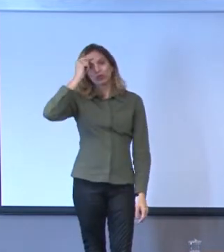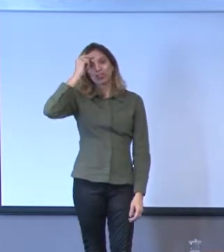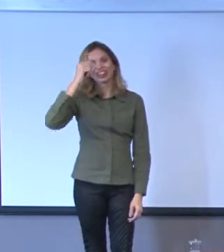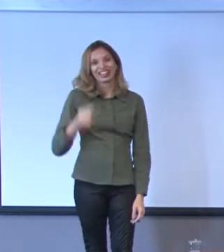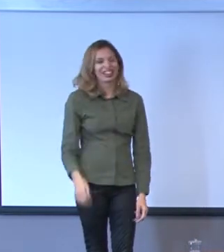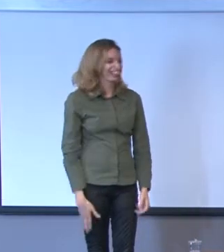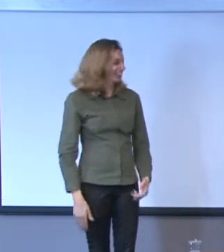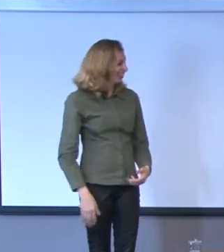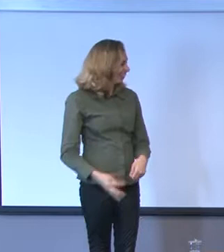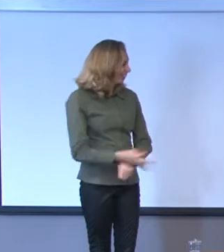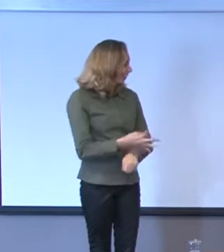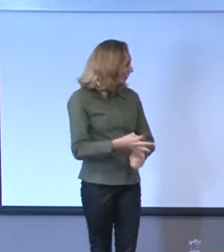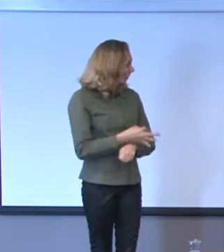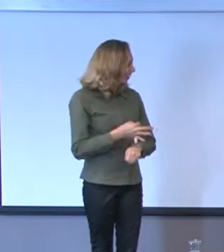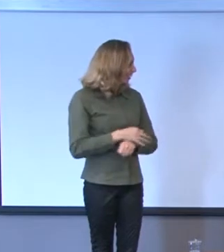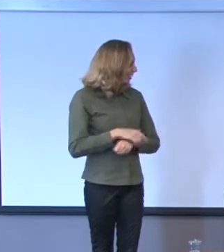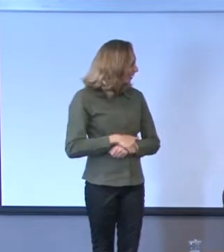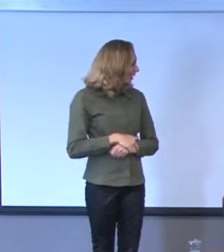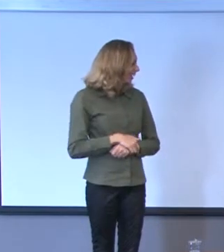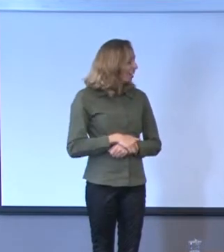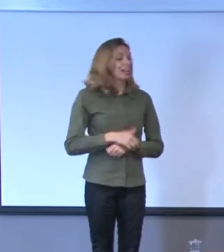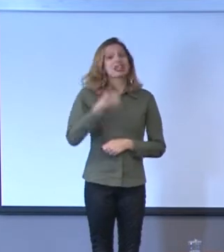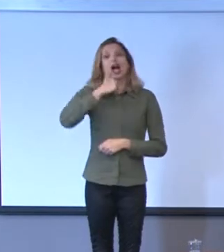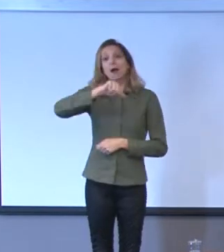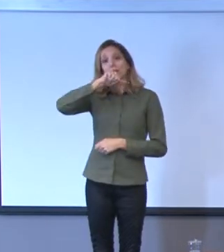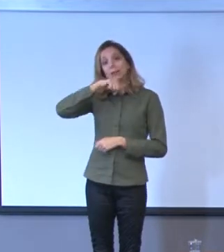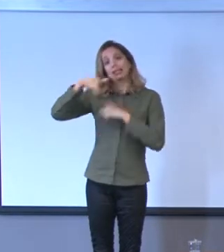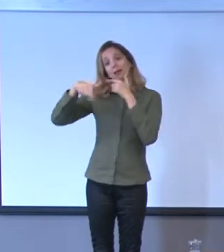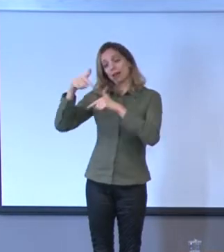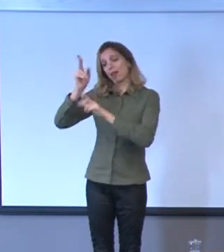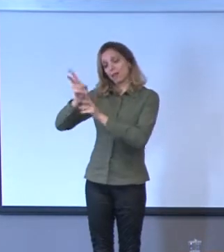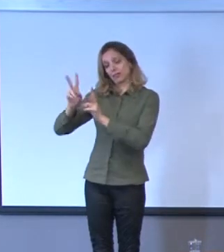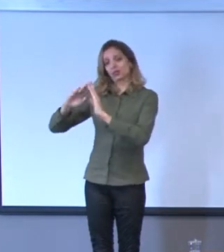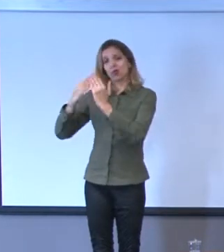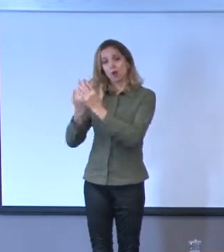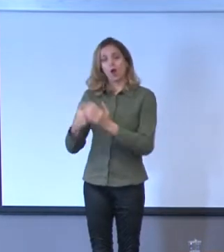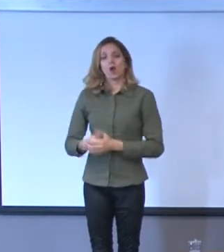Estamos aqui, estamos juntos. Vamos lá. Bom, minha mãe trabalhava na própria escola